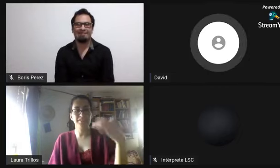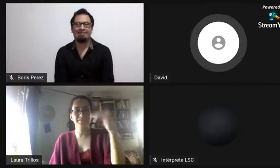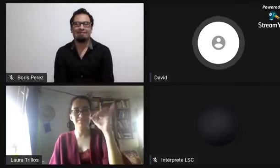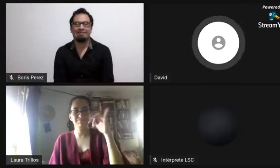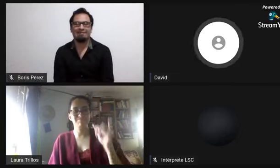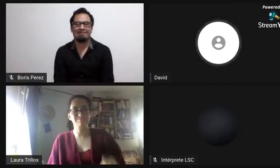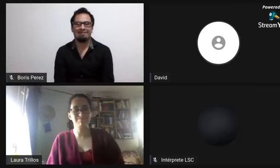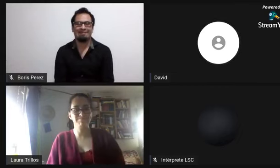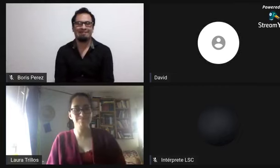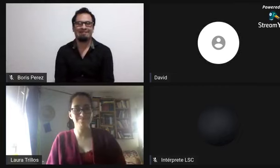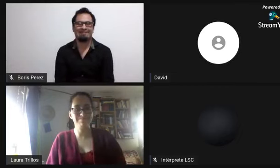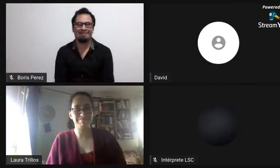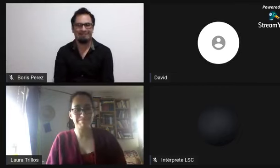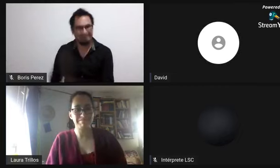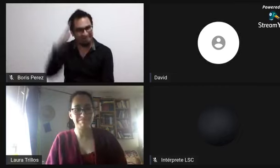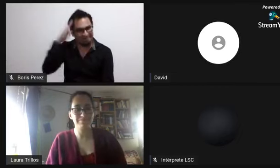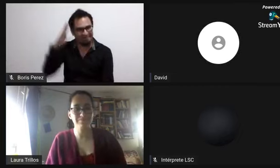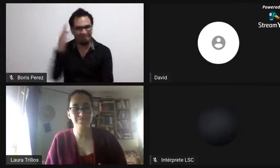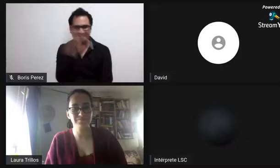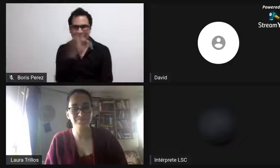Hola Laura.